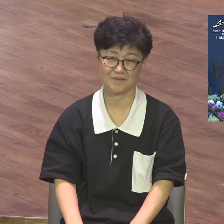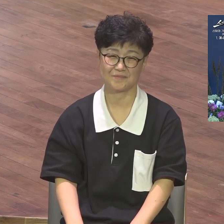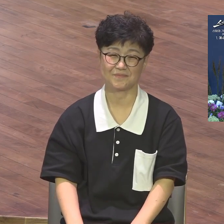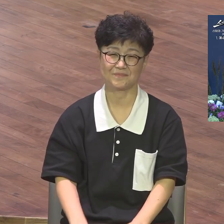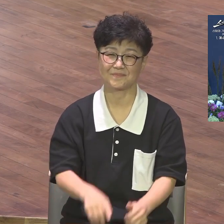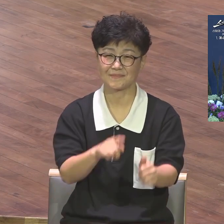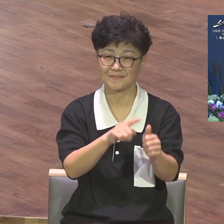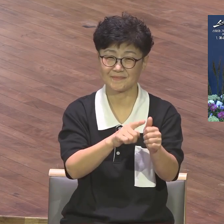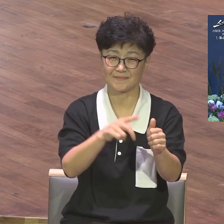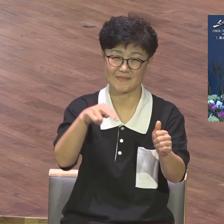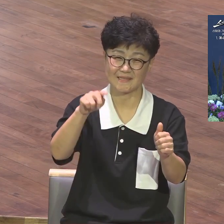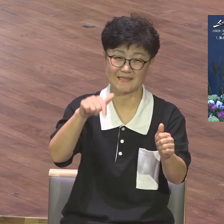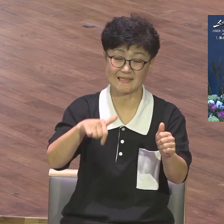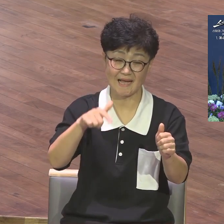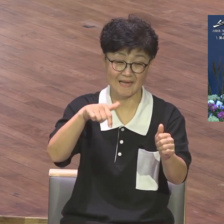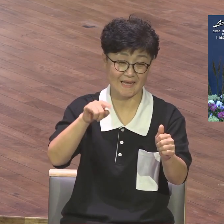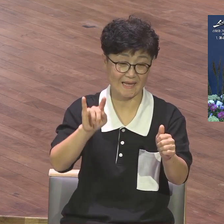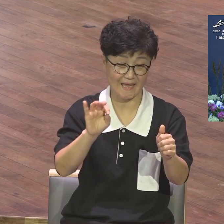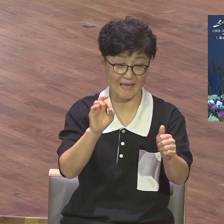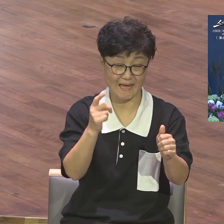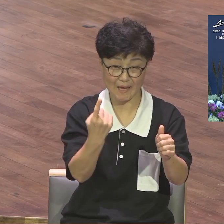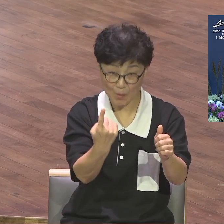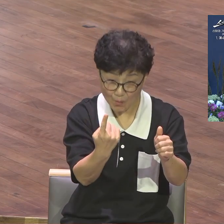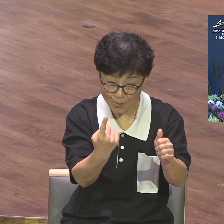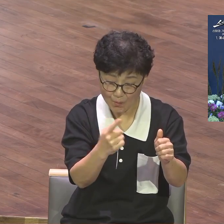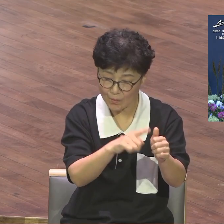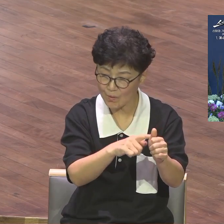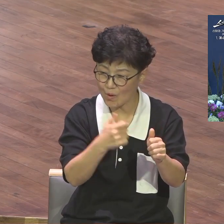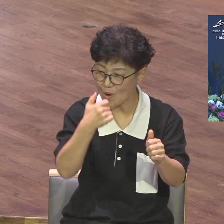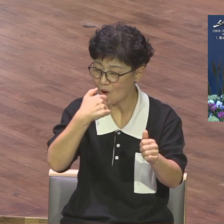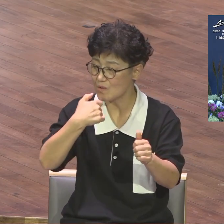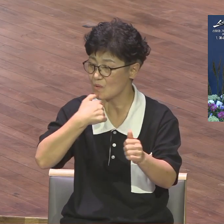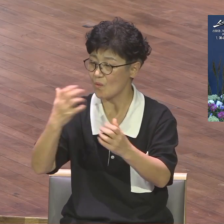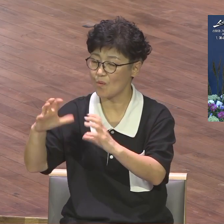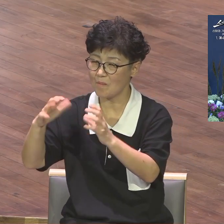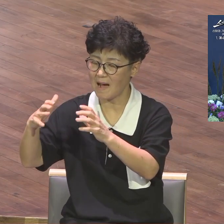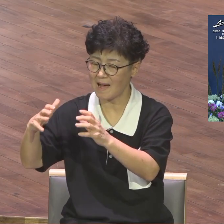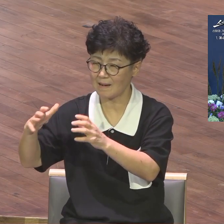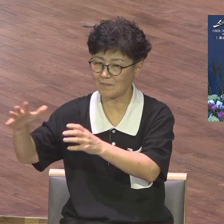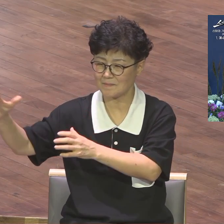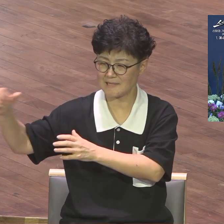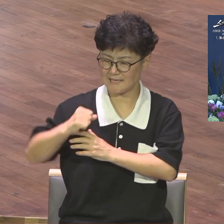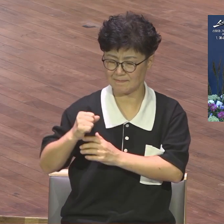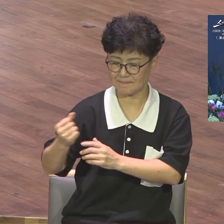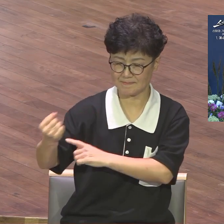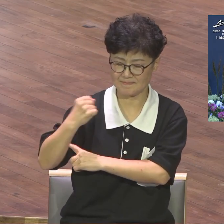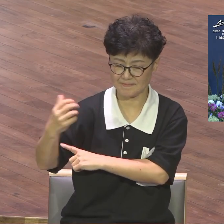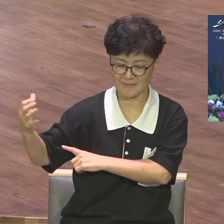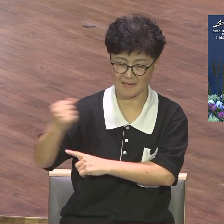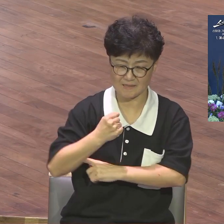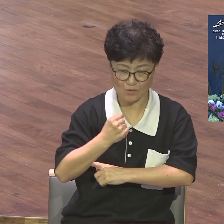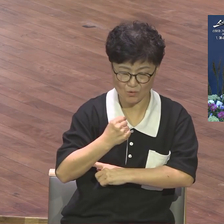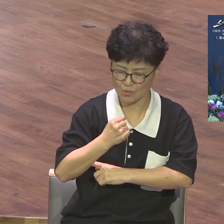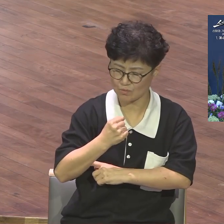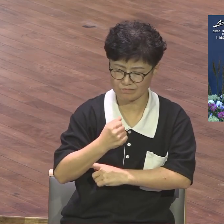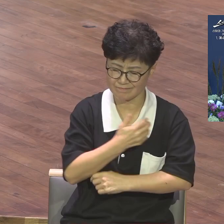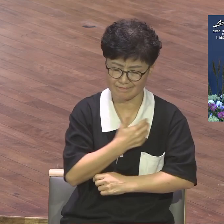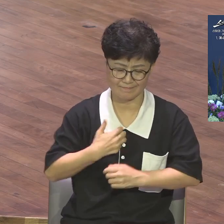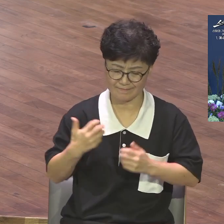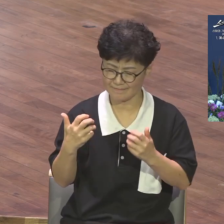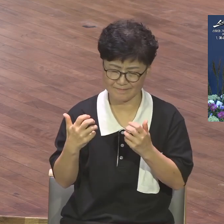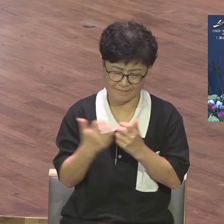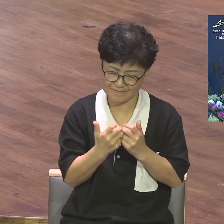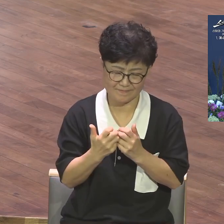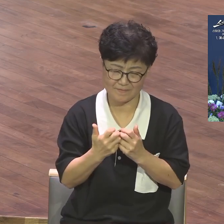삭개오는 반드시 영적 존재이기 때문에 로마 정권의 힘으로도 물질로도 채워주지 않는 그 갈급함이 분명히 있었습니다. 오늘 본문